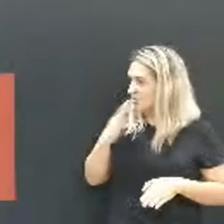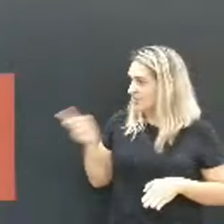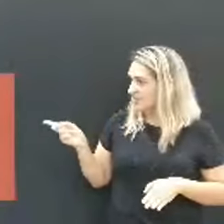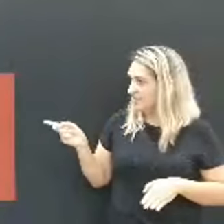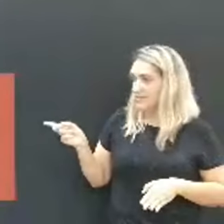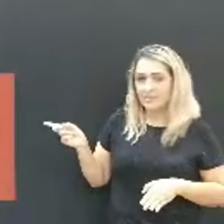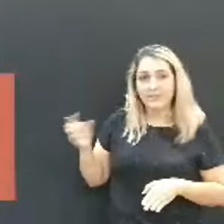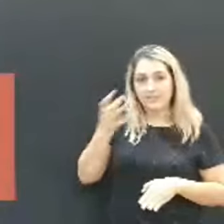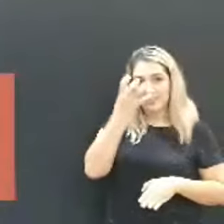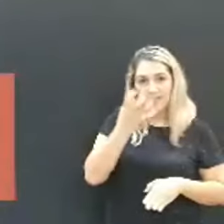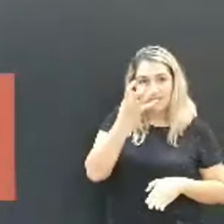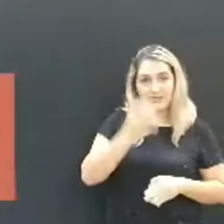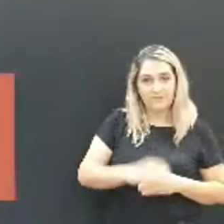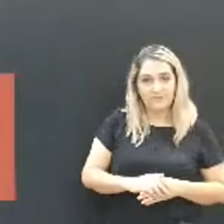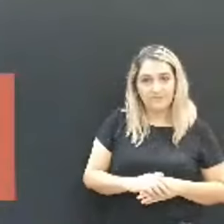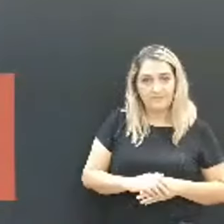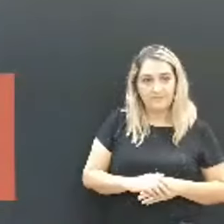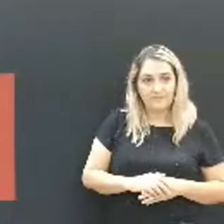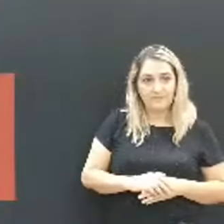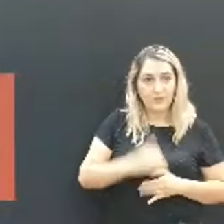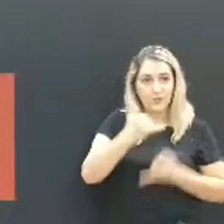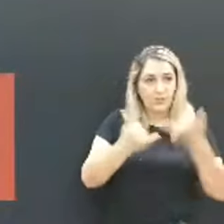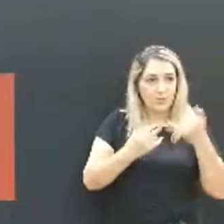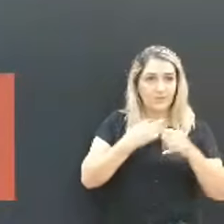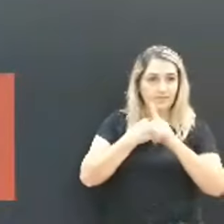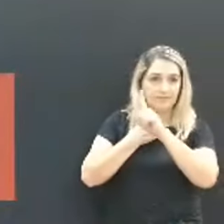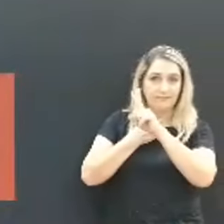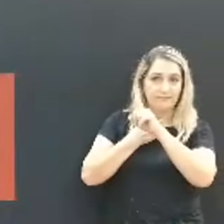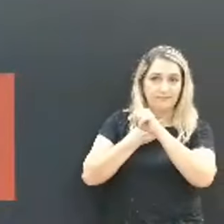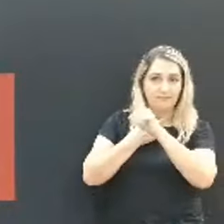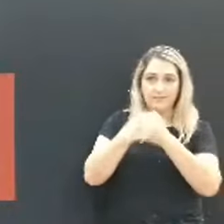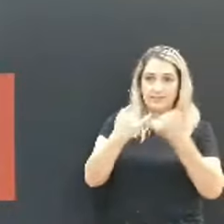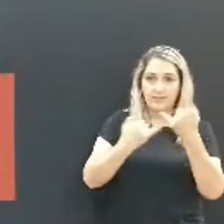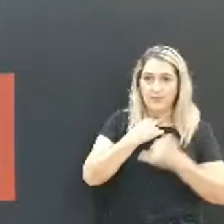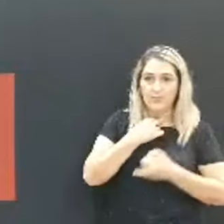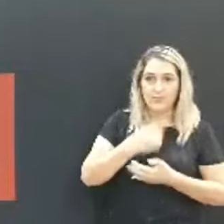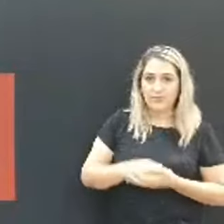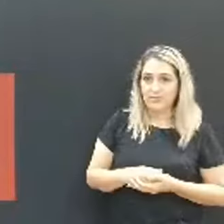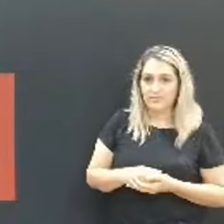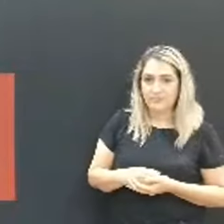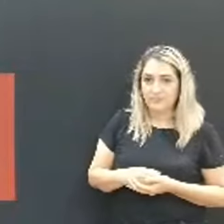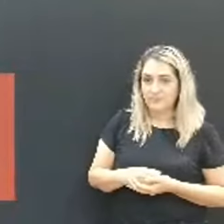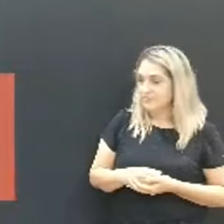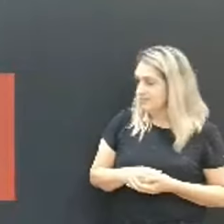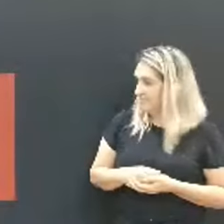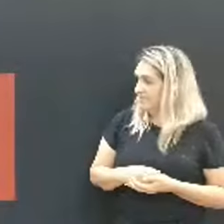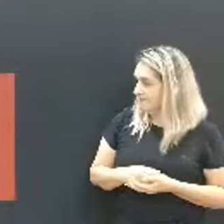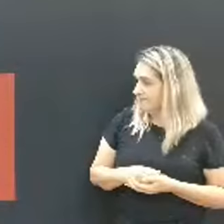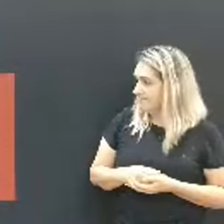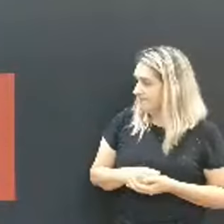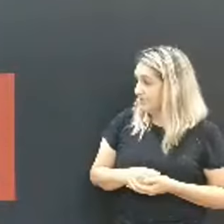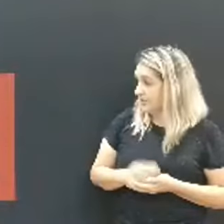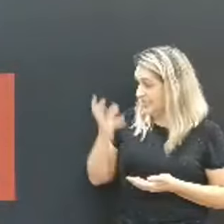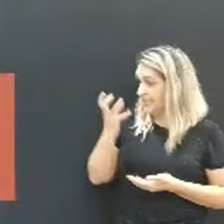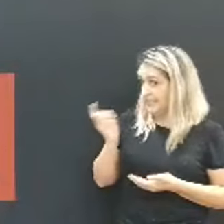né? É muito sério, é importante isso. Não podemos brincar. Precisamos evitar